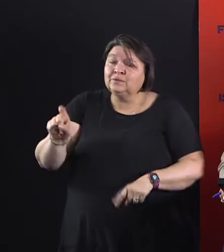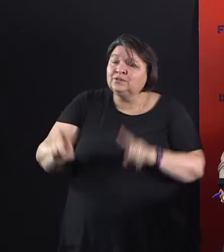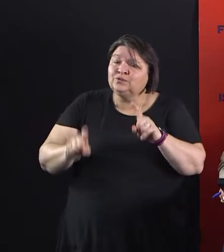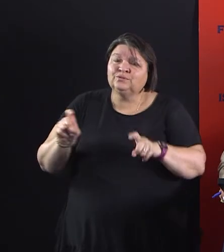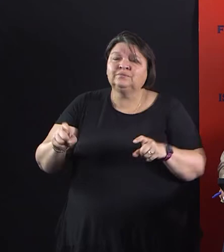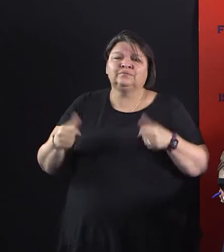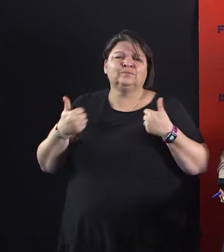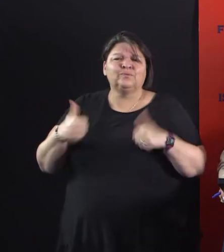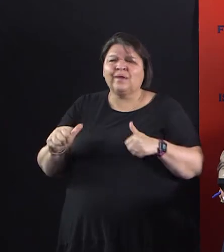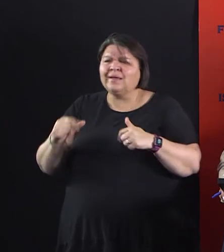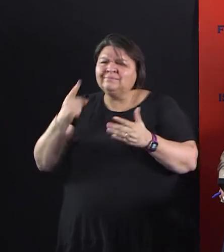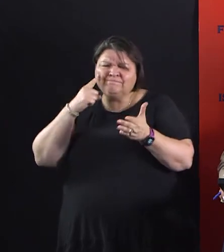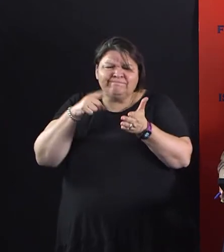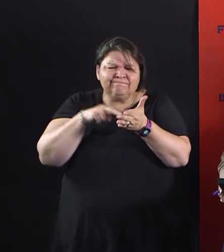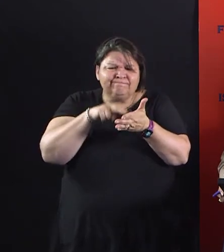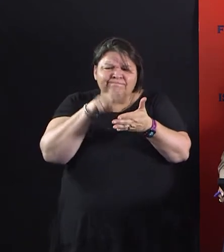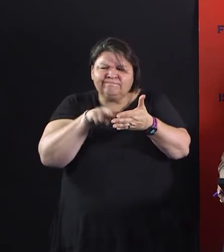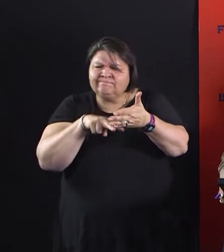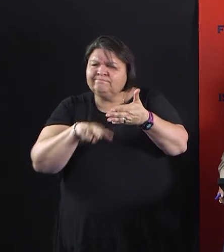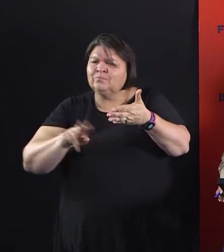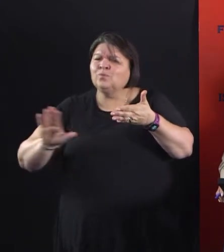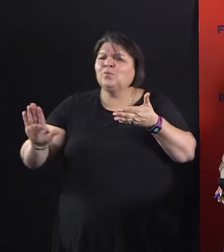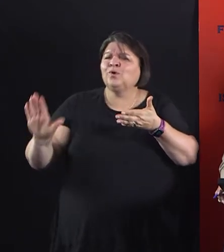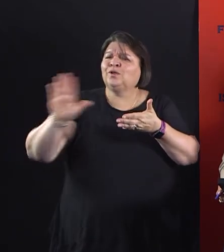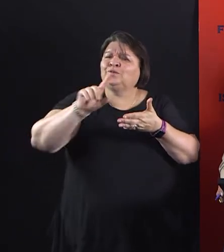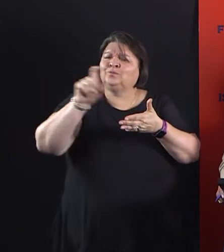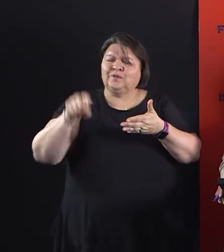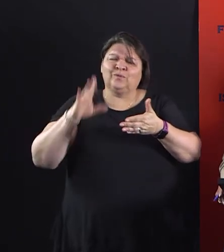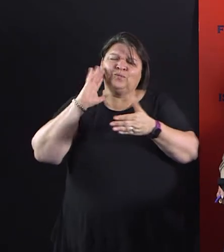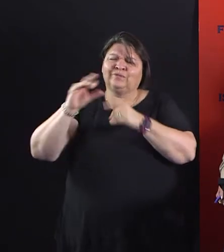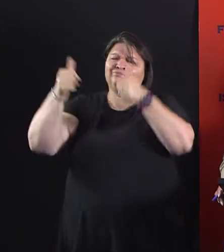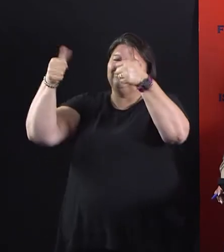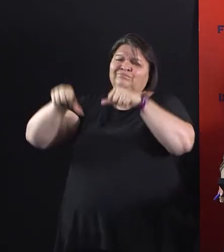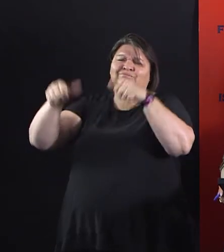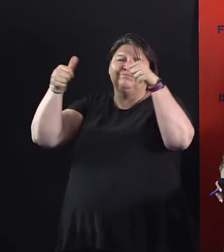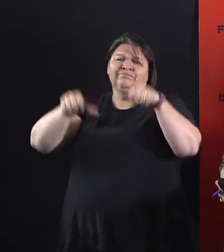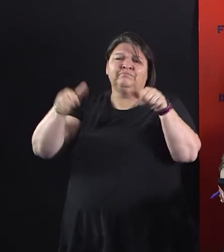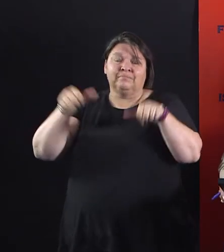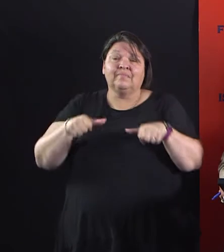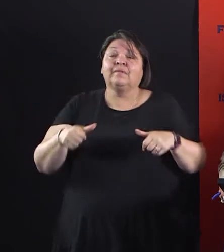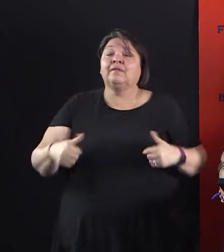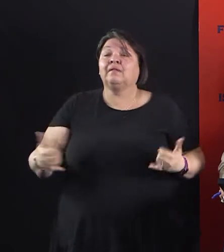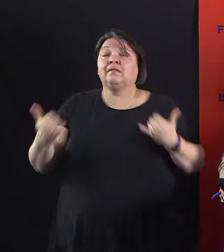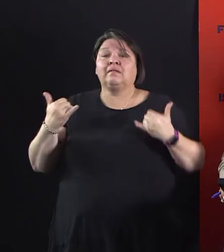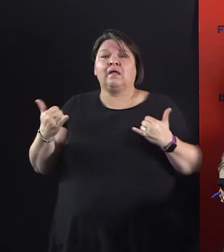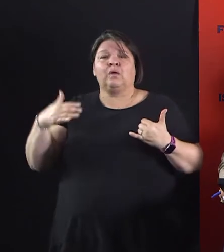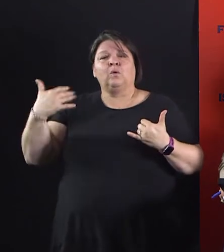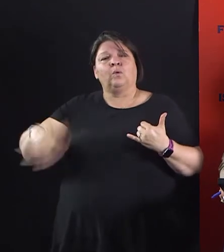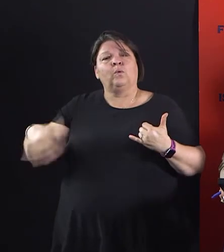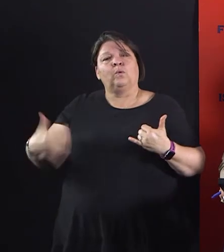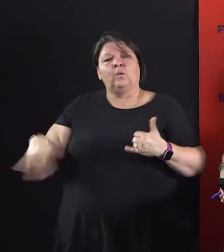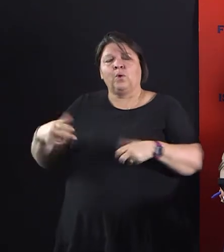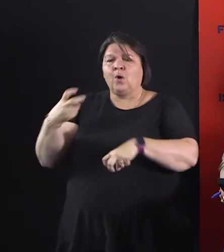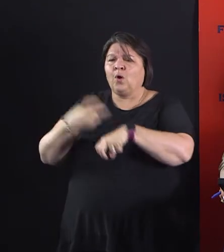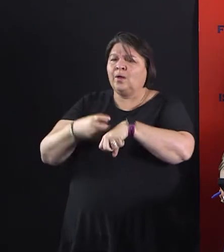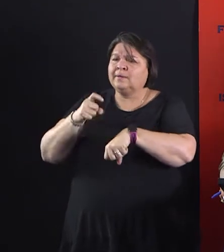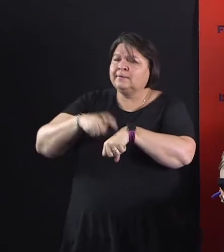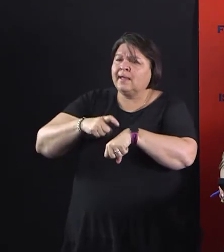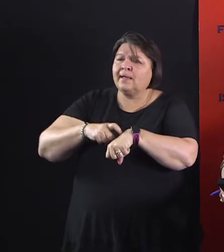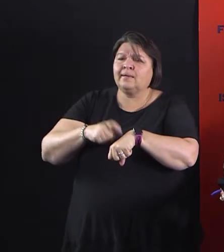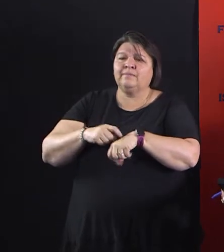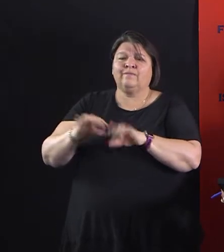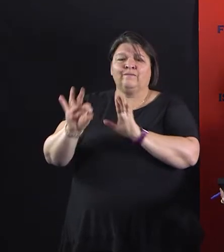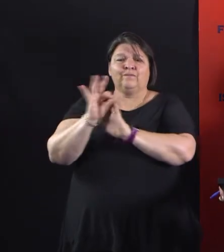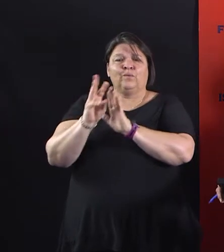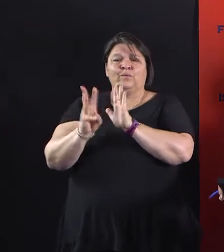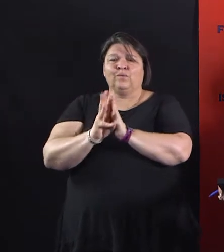a difficult time for everybody, but together Fort Worth's residents are going to get through this. Así que es importante que nos